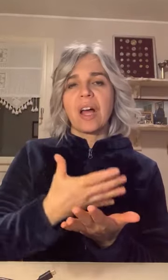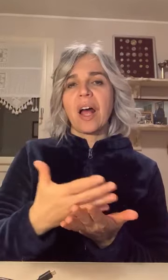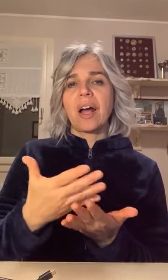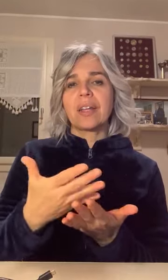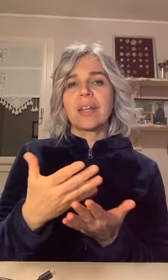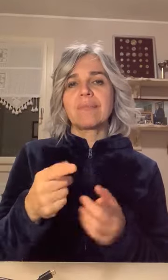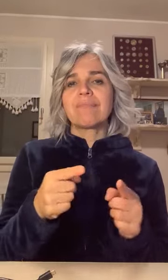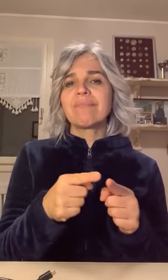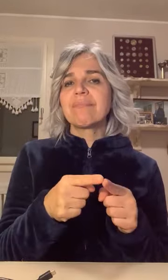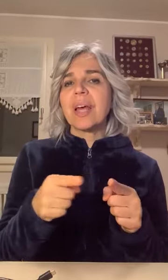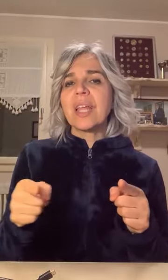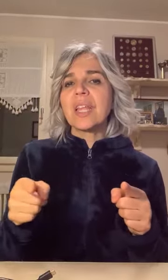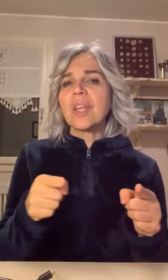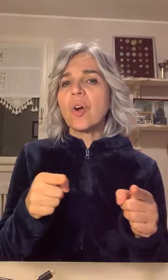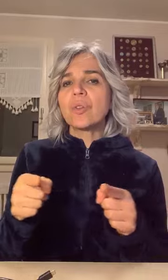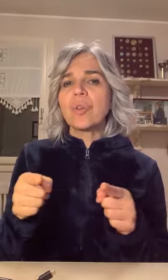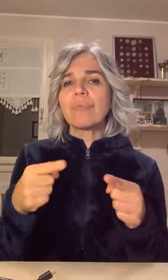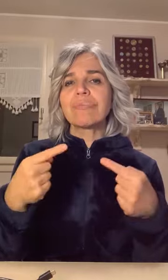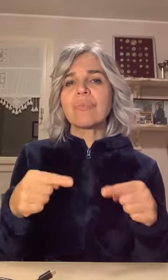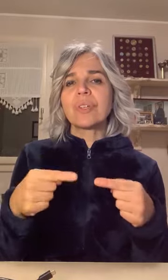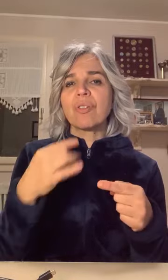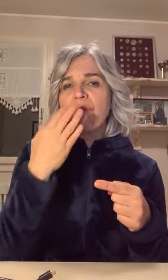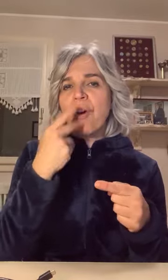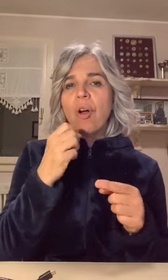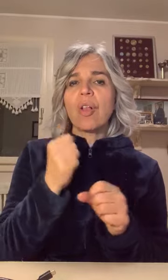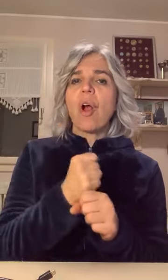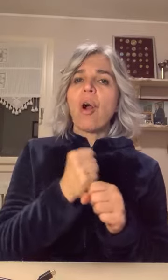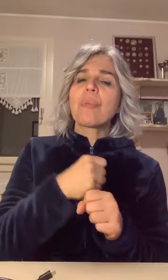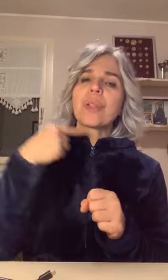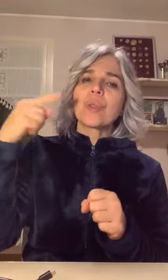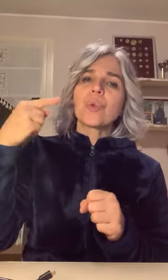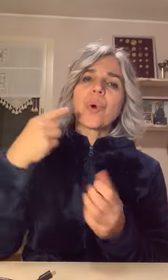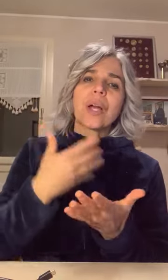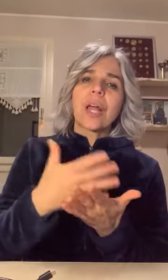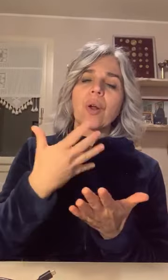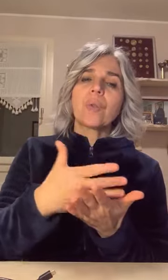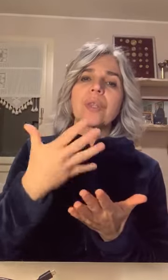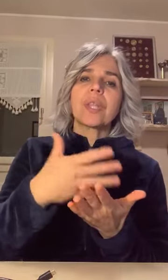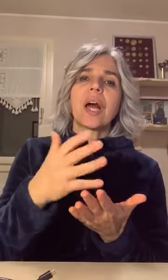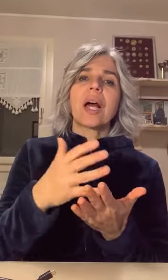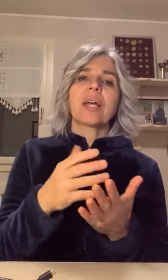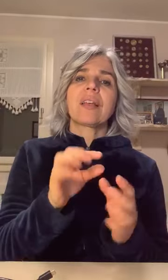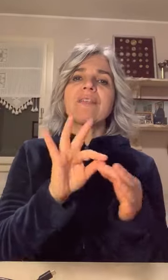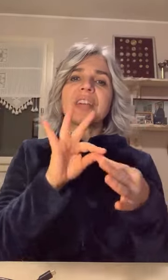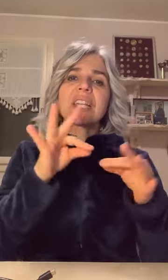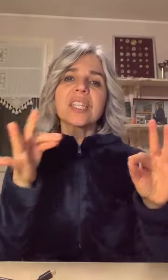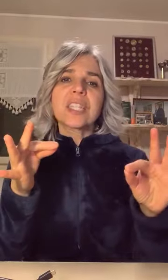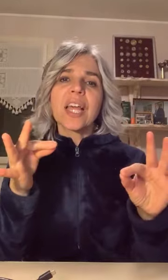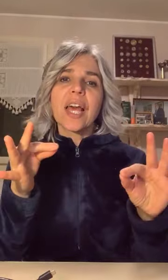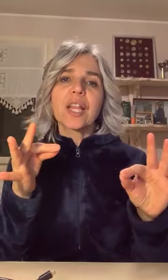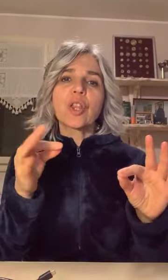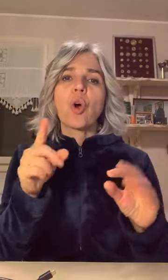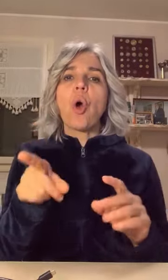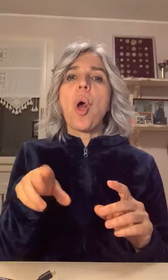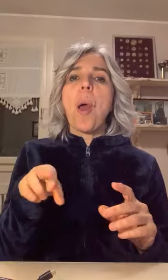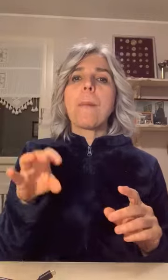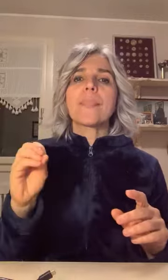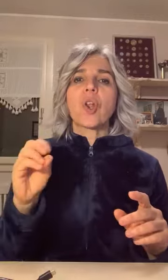Voglio ricordarti il versetto che abbiamo letto nei Proverbi: all'empio succede ciò che teme. Lo voglio